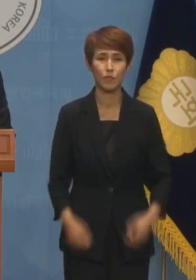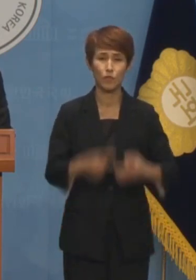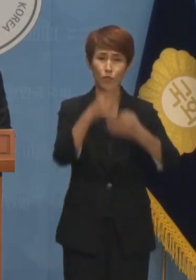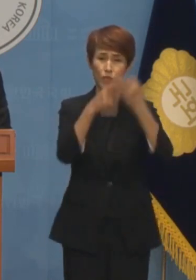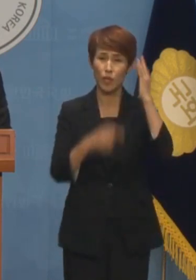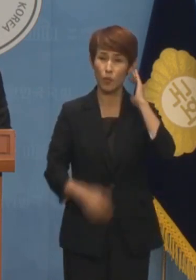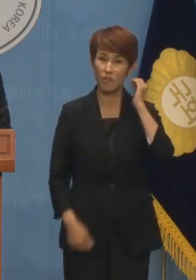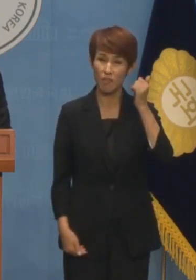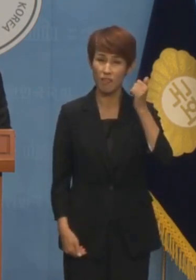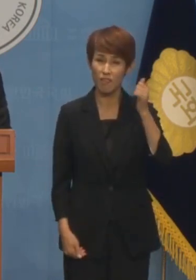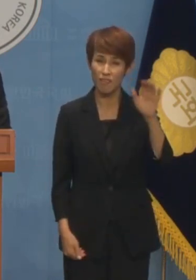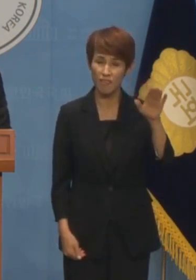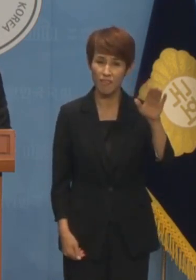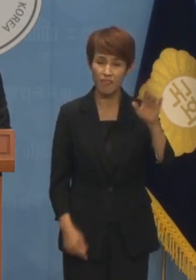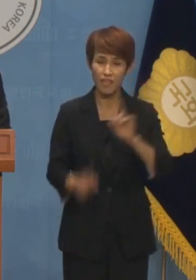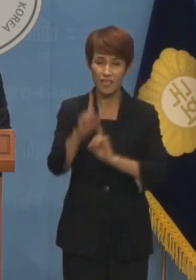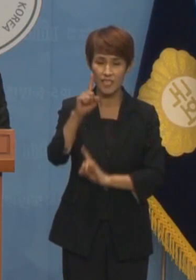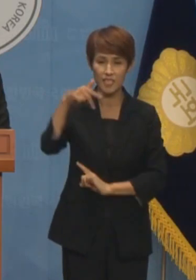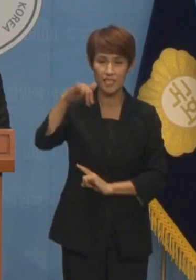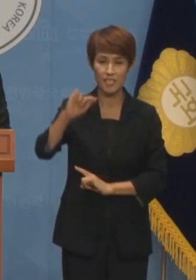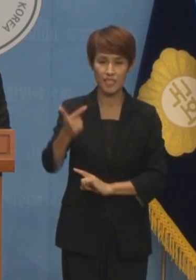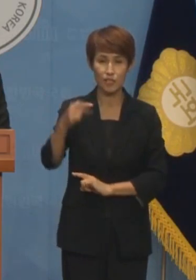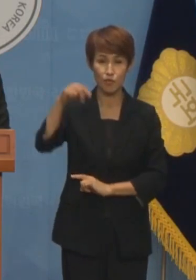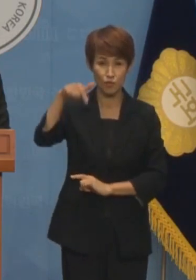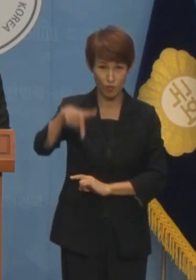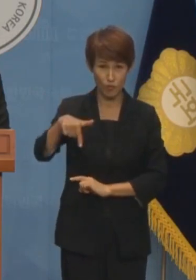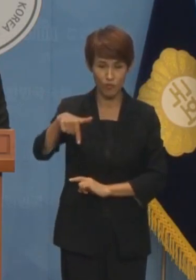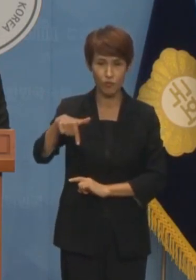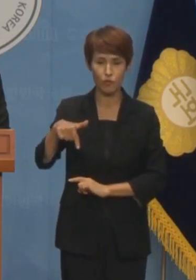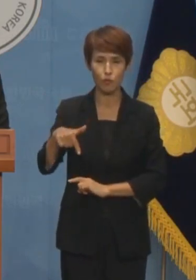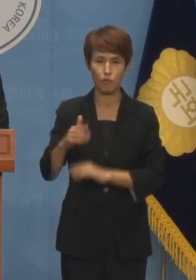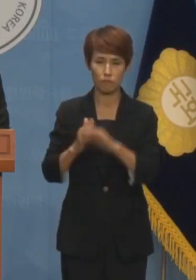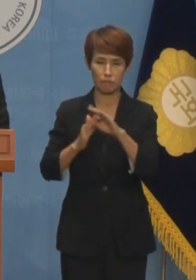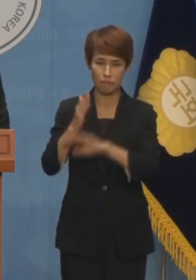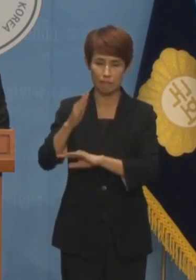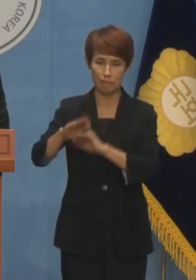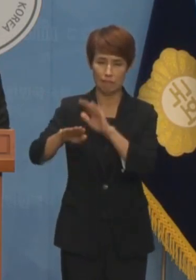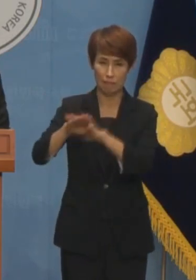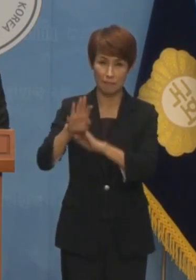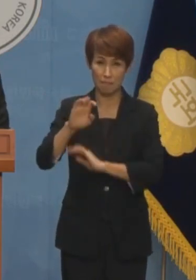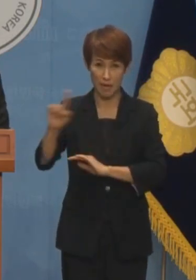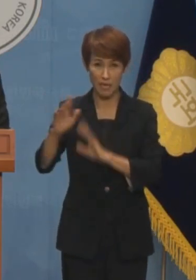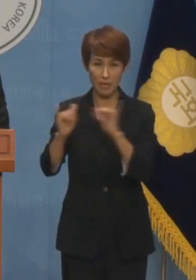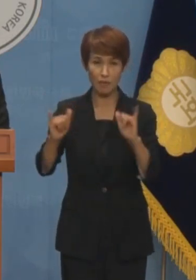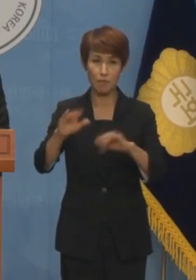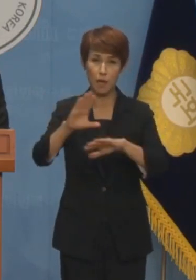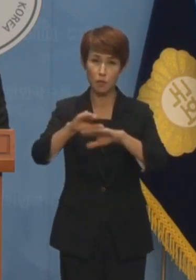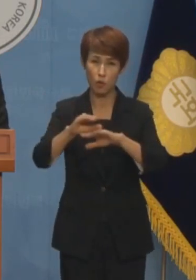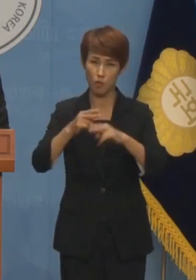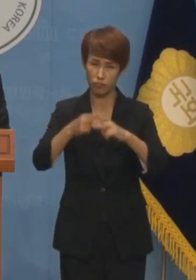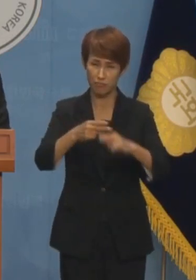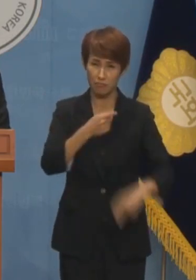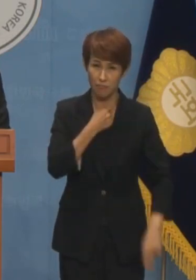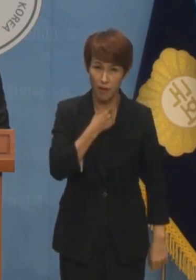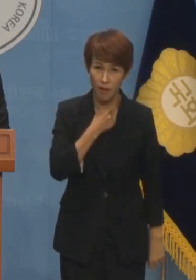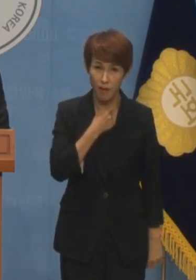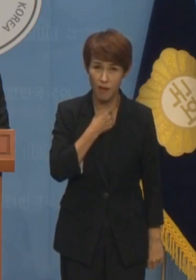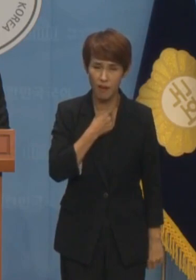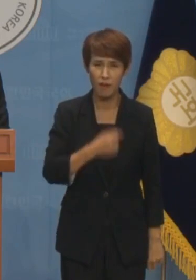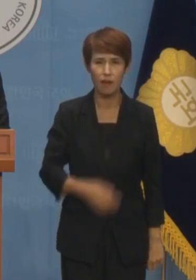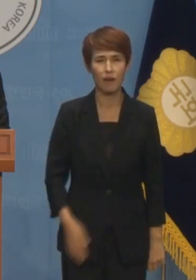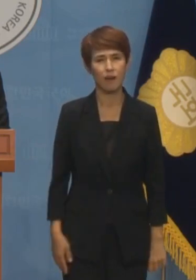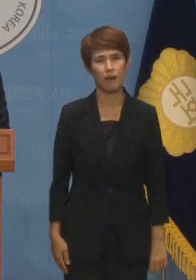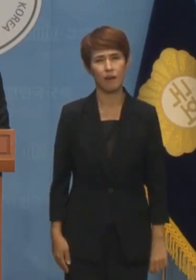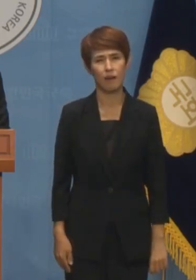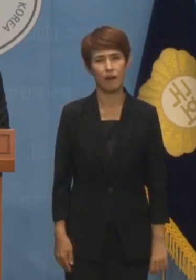윤석열 대통령은 이진숙 후보자와 극우 인사들을 앞세워 방송농단을 할 셈입니까? 파면